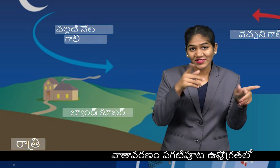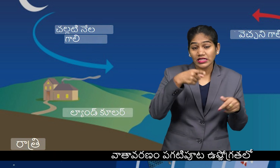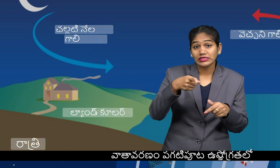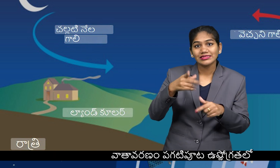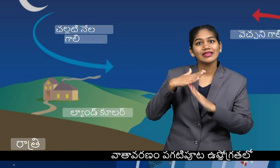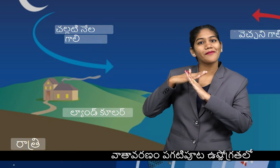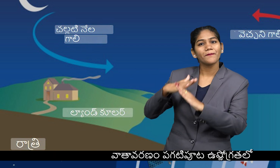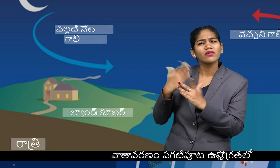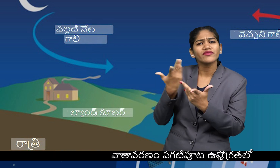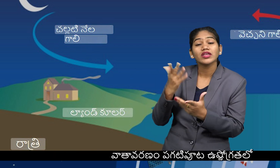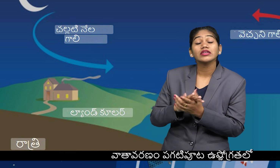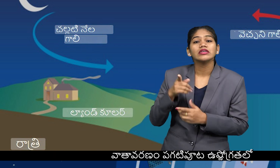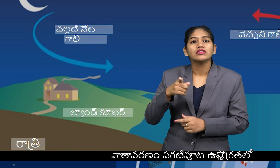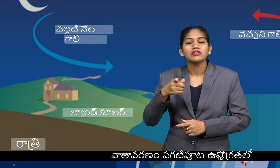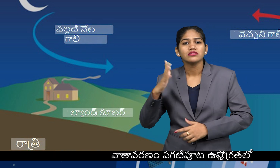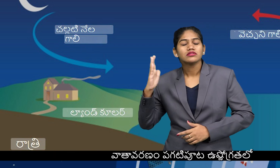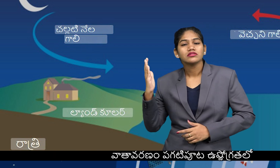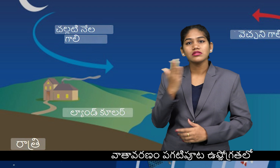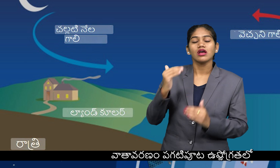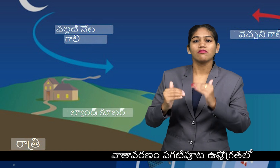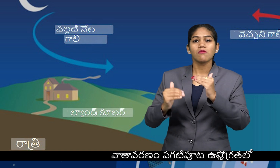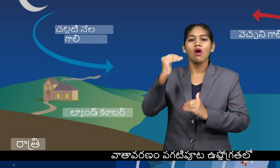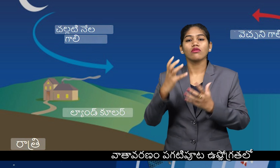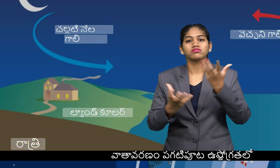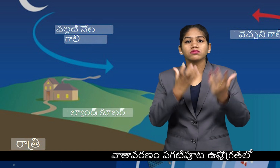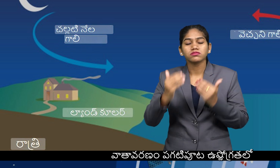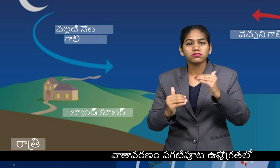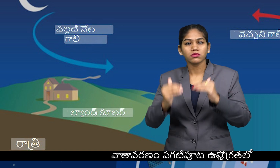వాతావరణం పగటిపూట ఉష్ణోగ్రతలో